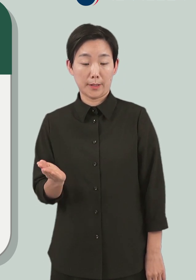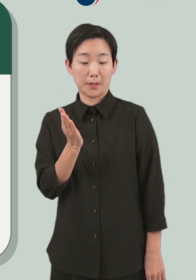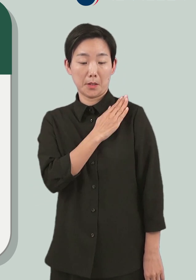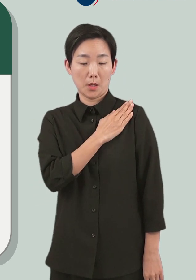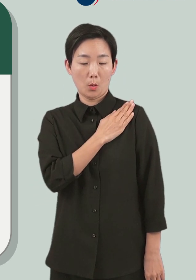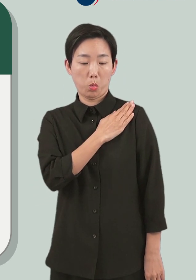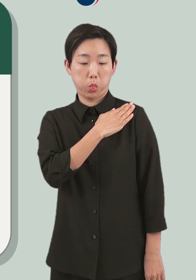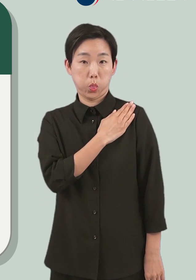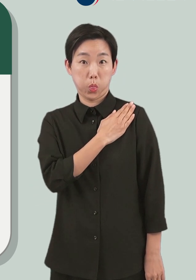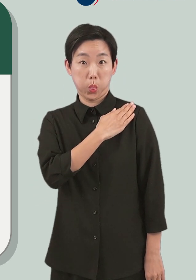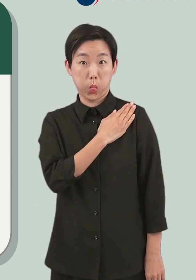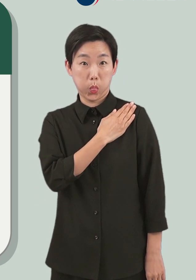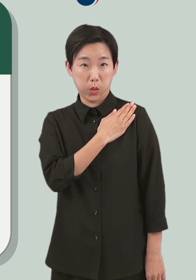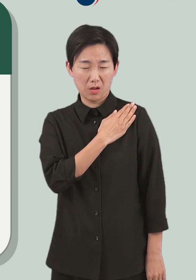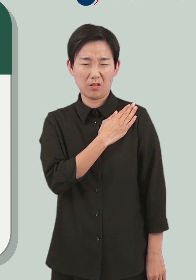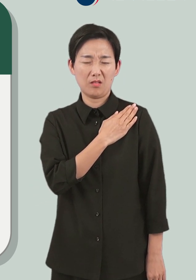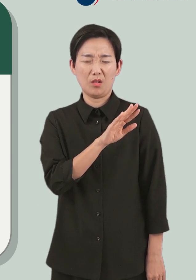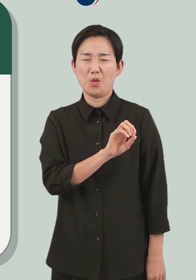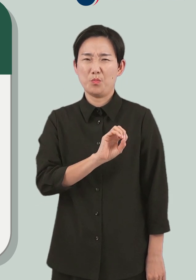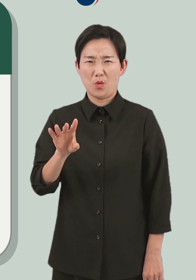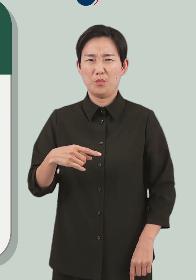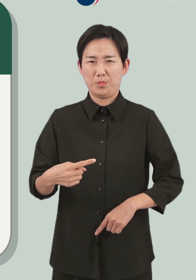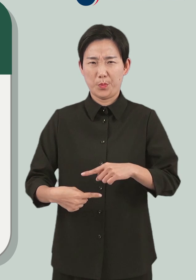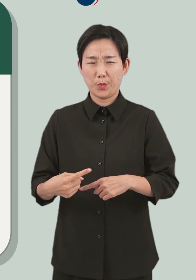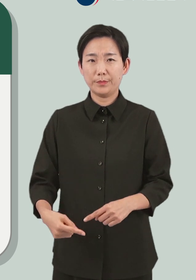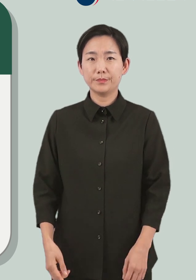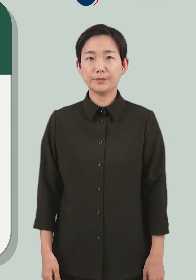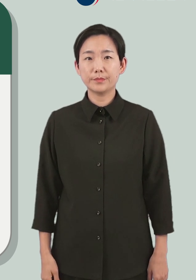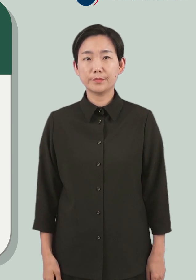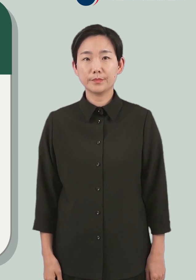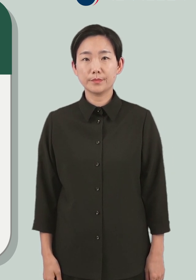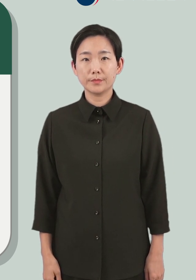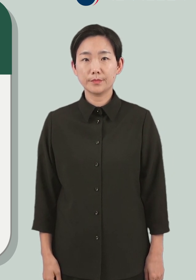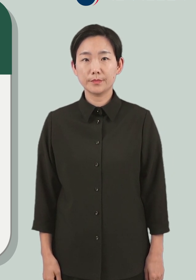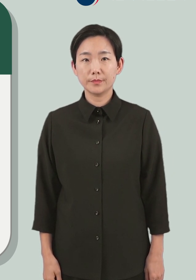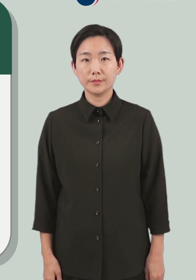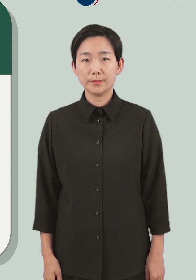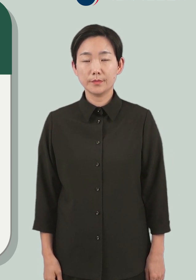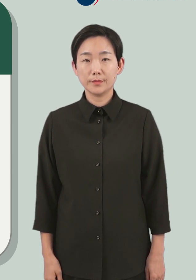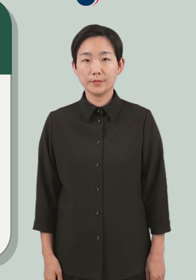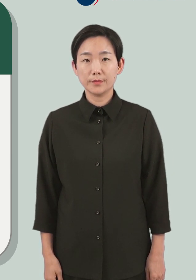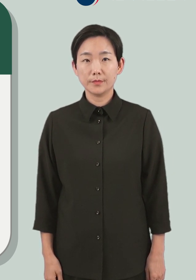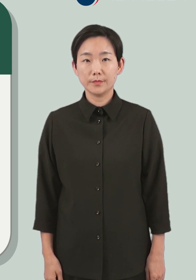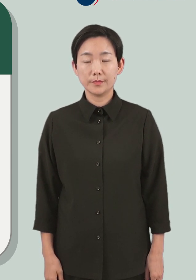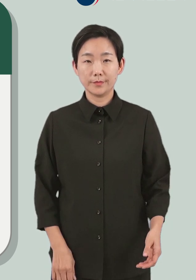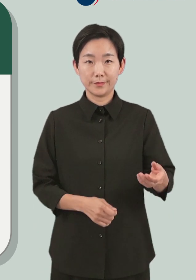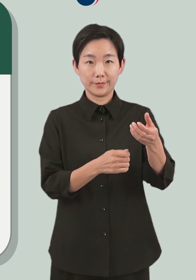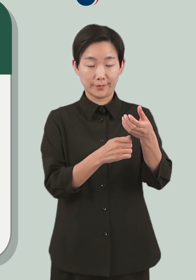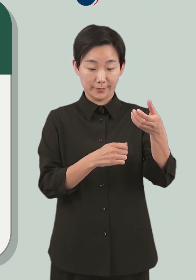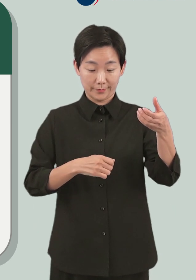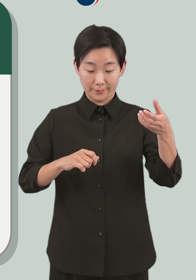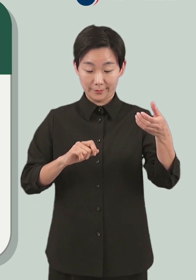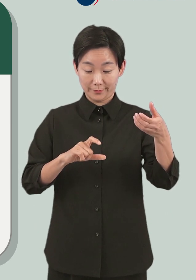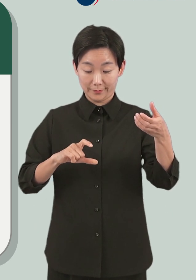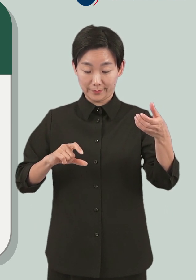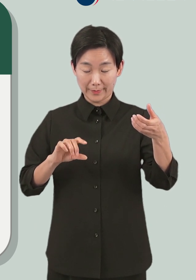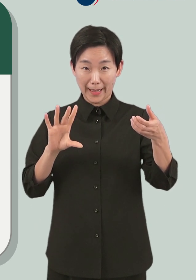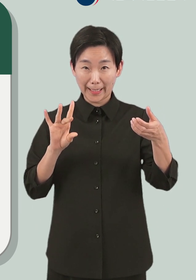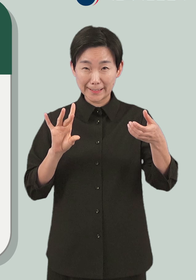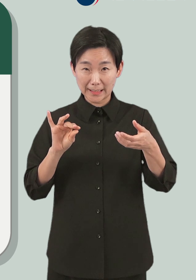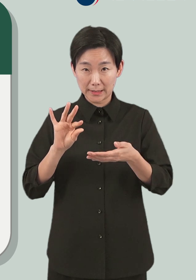않거나 젤 표면의 4분의 1 이상이 피부에 붙지 않을 때 교체해야 합니다. 패드의 젤을 제거하여 폐기한